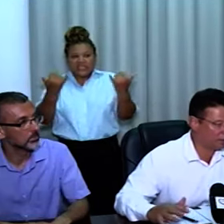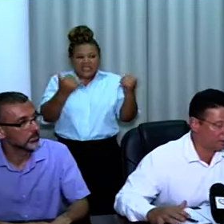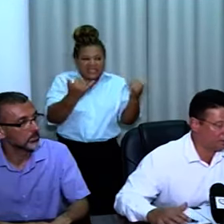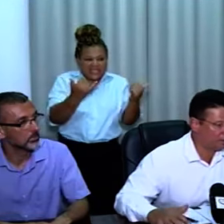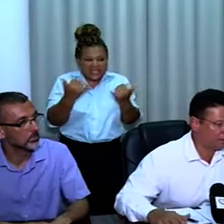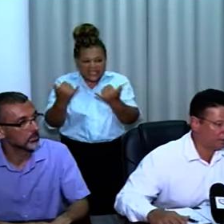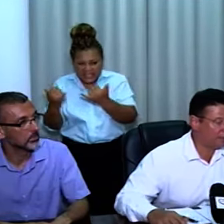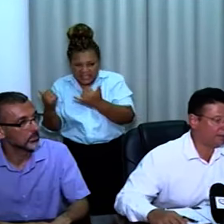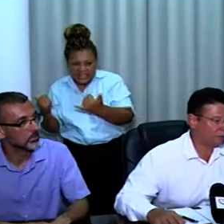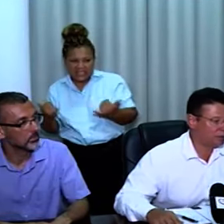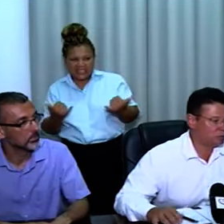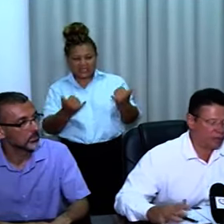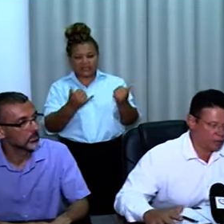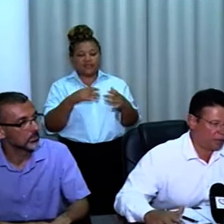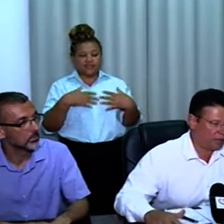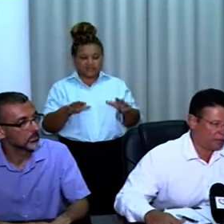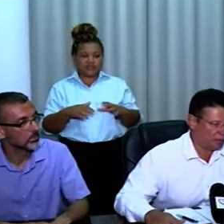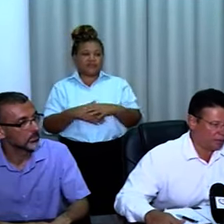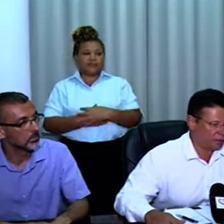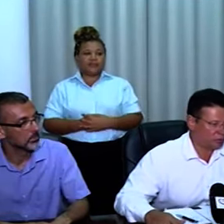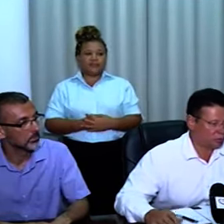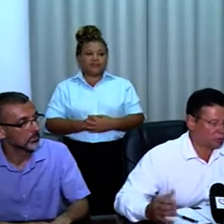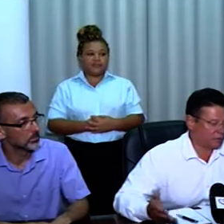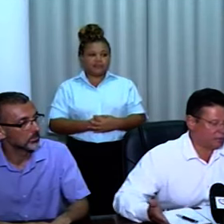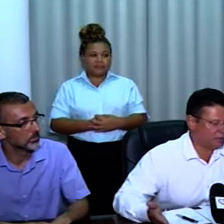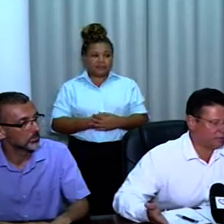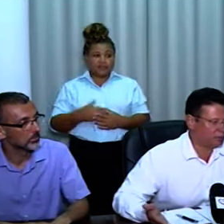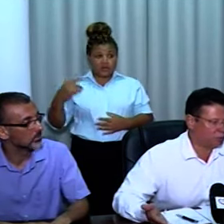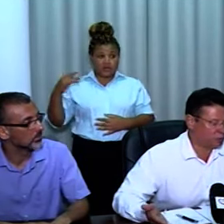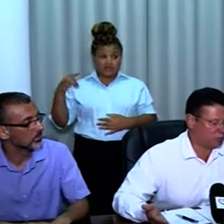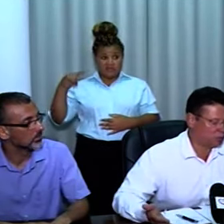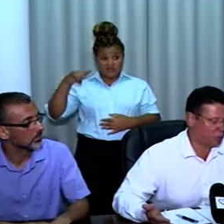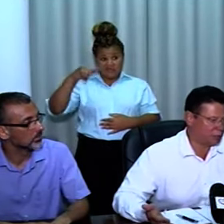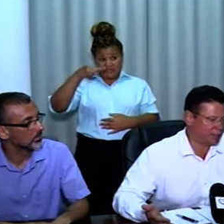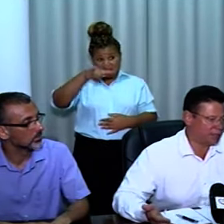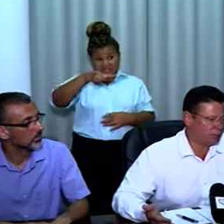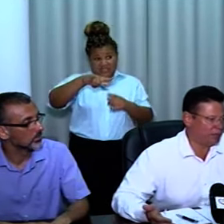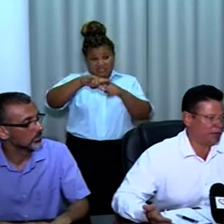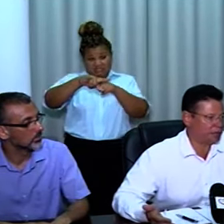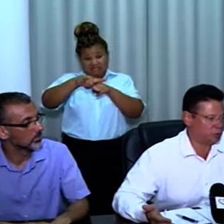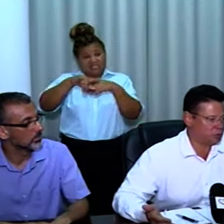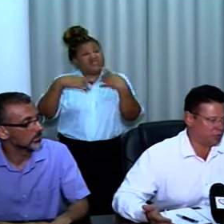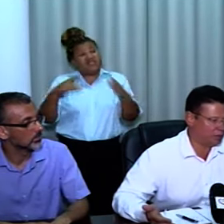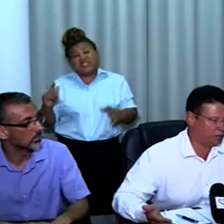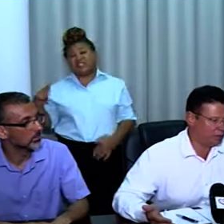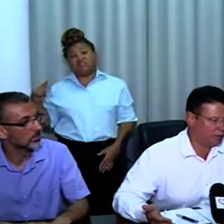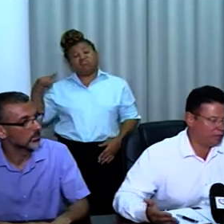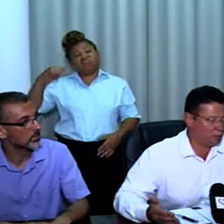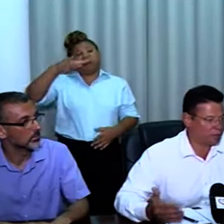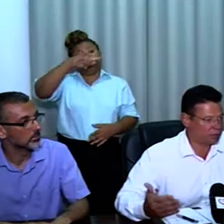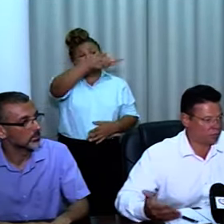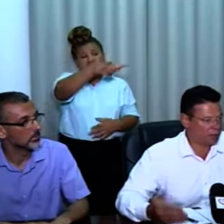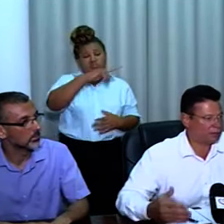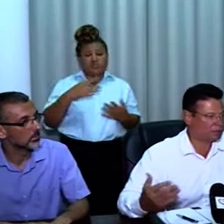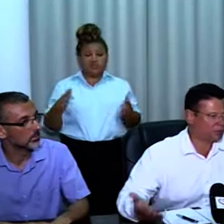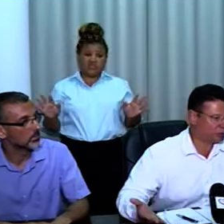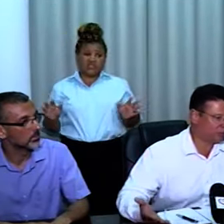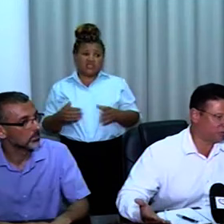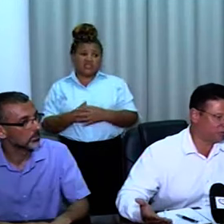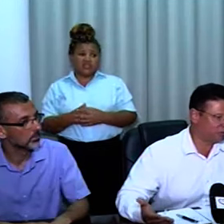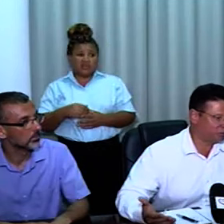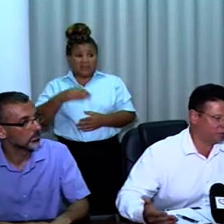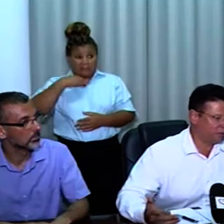comment? Oui, nous avons fini de payer. Et nous avons un contact qui est temps pour ça, ou pas respecter, nous avons fait un exposé, il développe des symptômes, il transmet